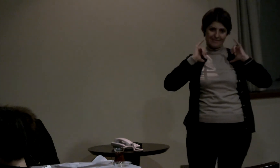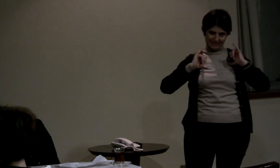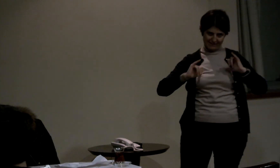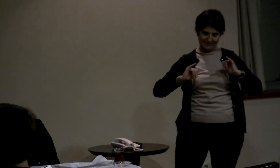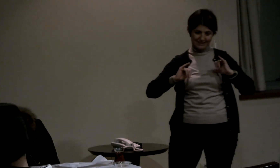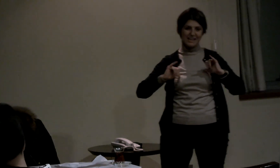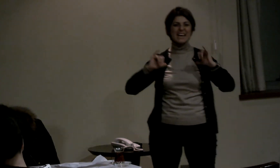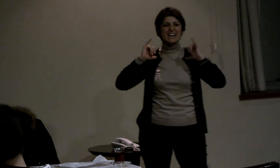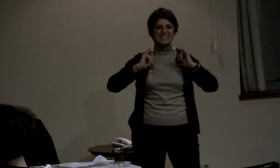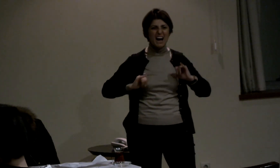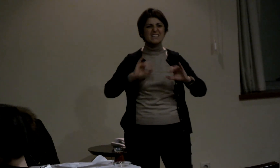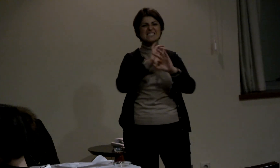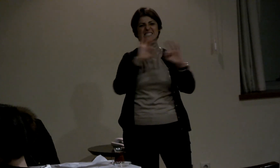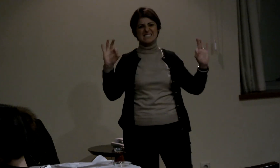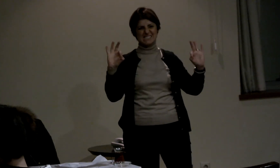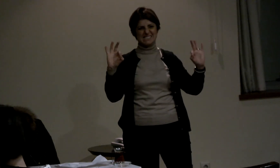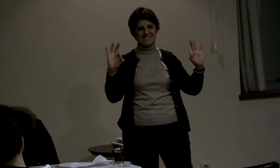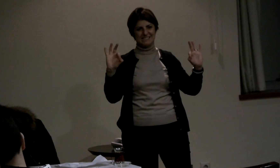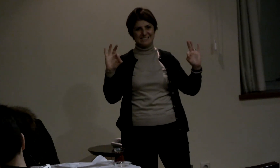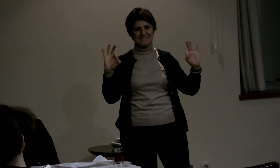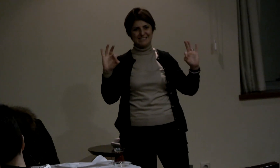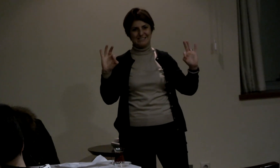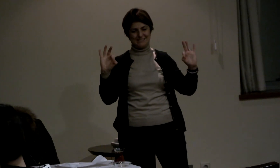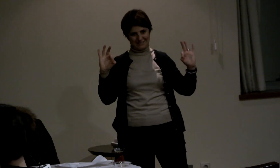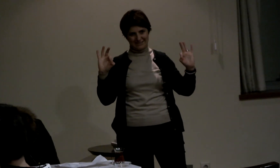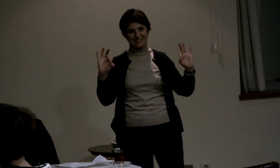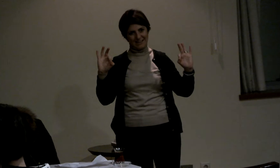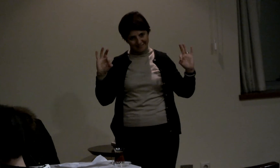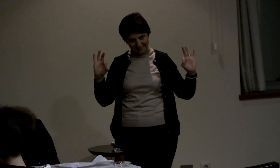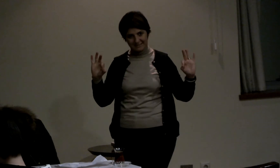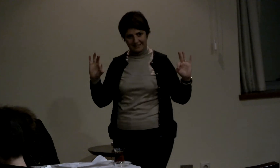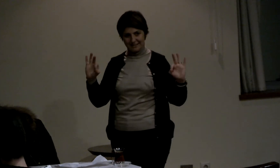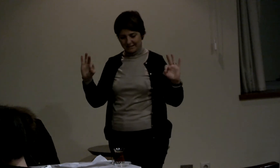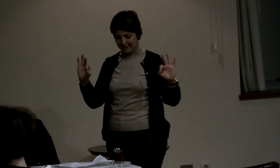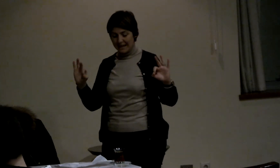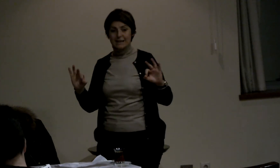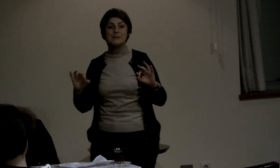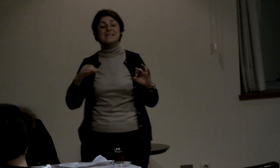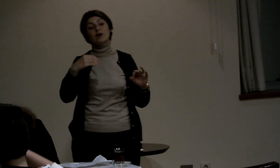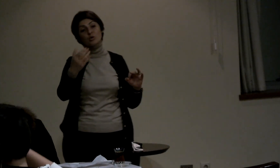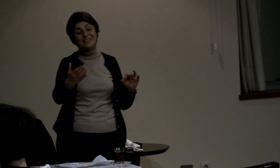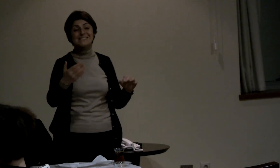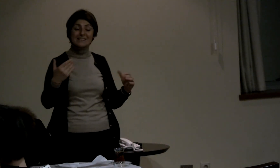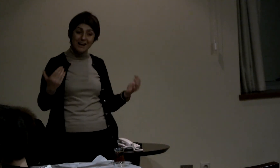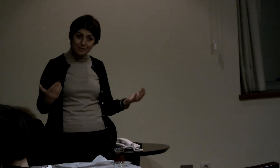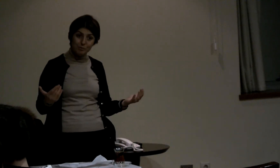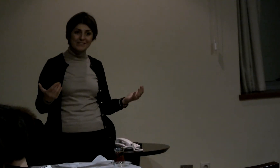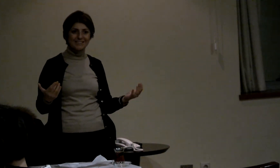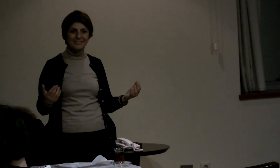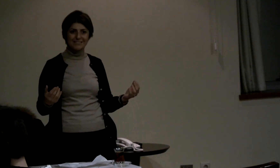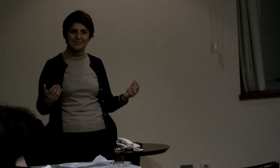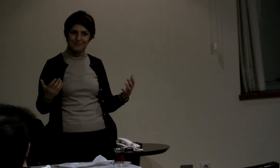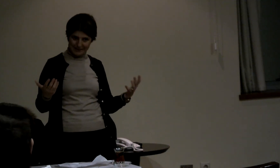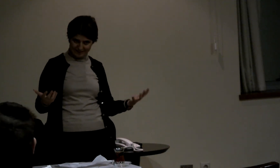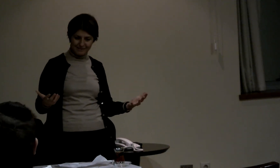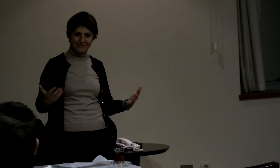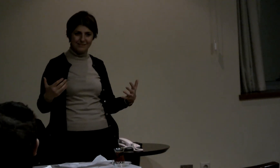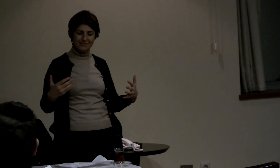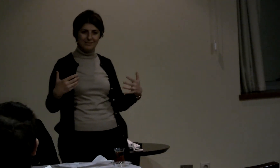Evet. Rahatsız. Evet. Mesela odanız rahat mıydı? Hani